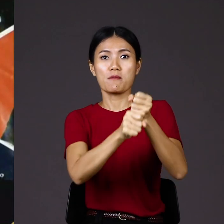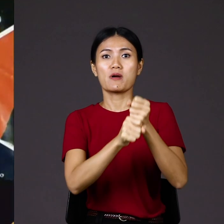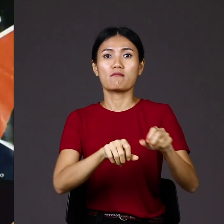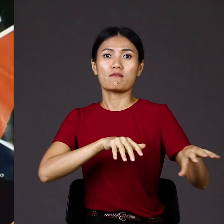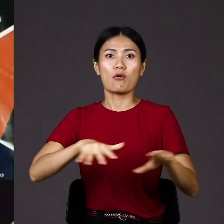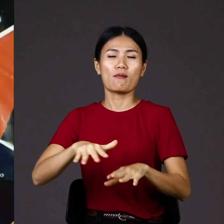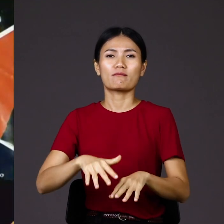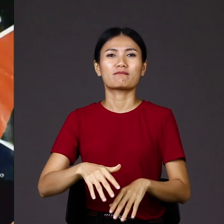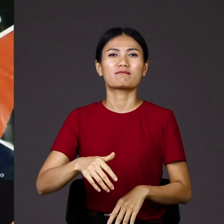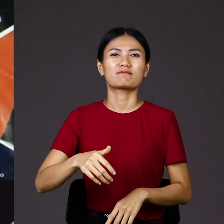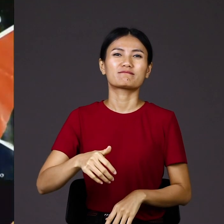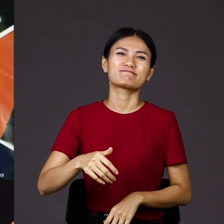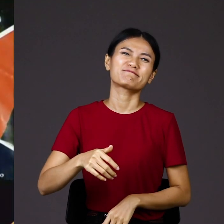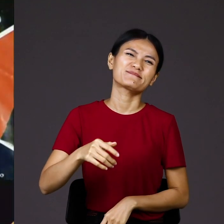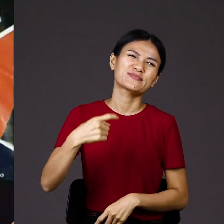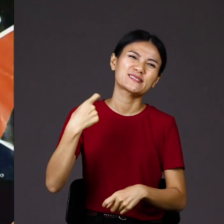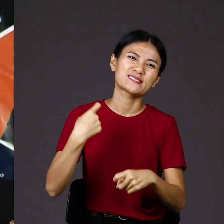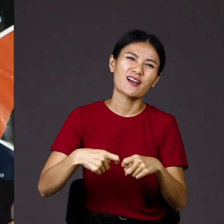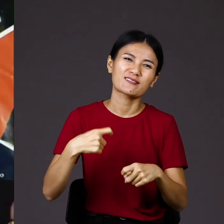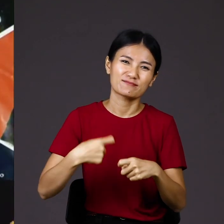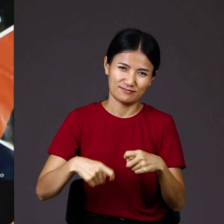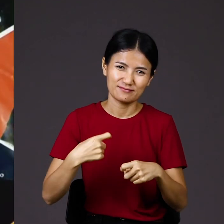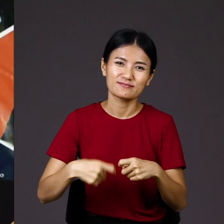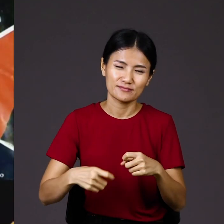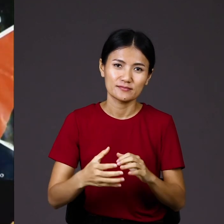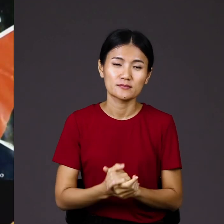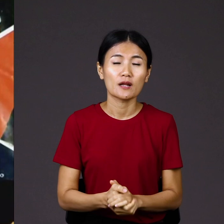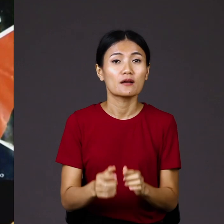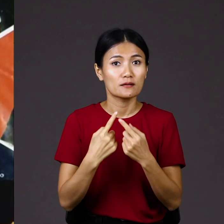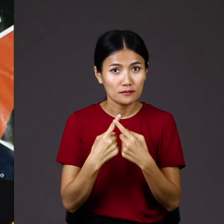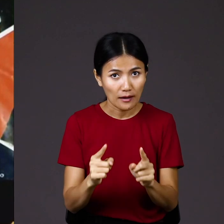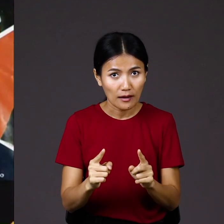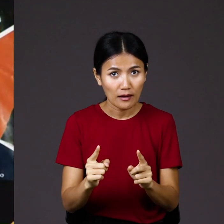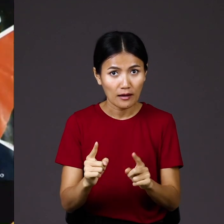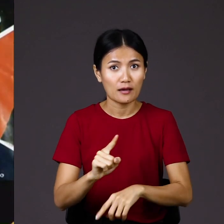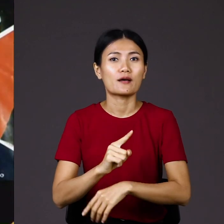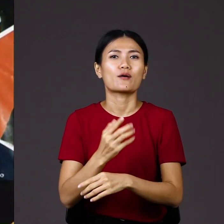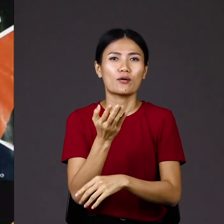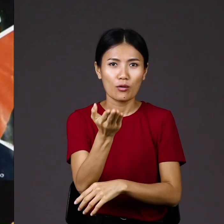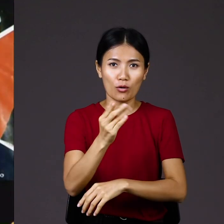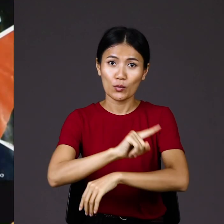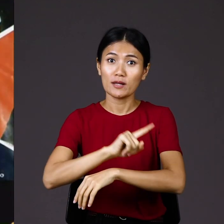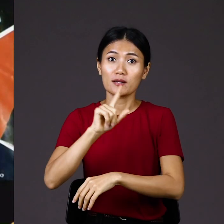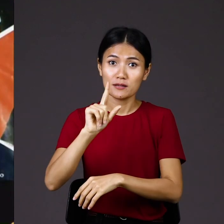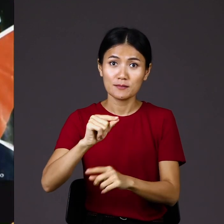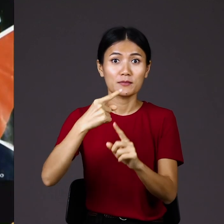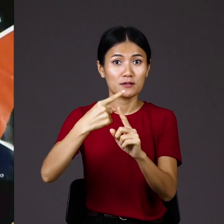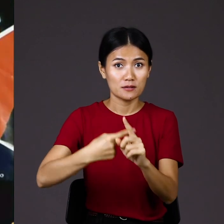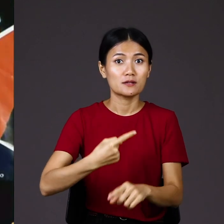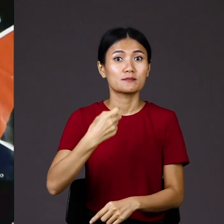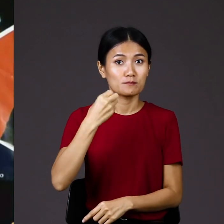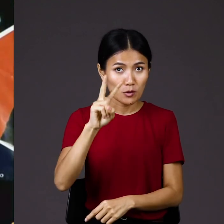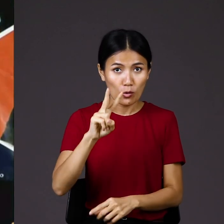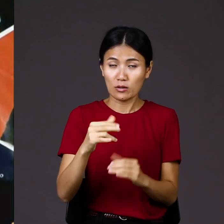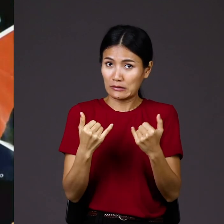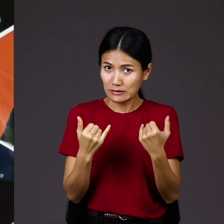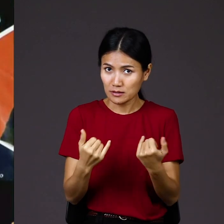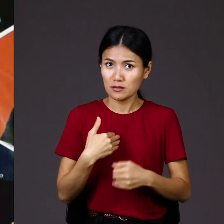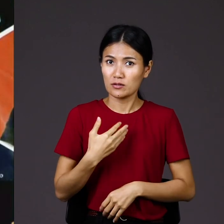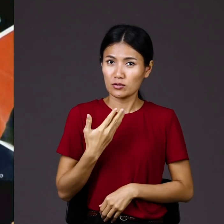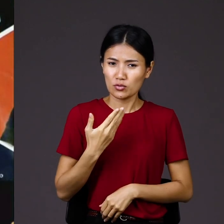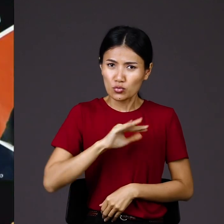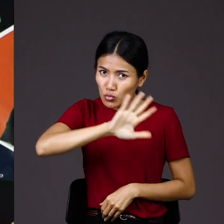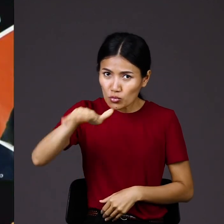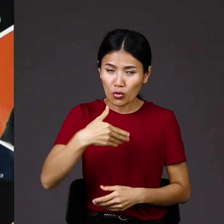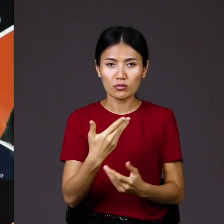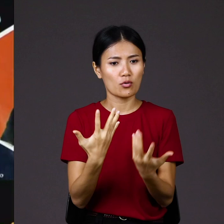มนุมไปเรียกร้องประชาธิปไตยพร้อมกันหมดก็คงเป็นไปได้ยากแต่อย่างน้อยที่สุด20ธันวานี้เราร่วม